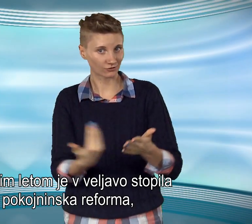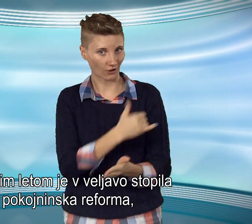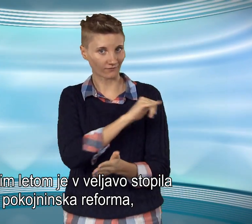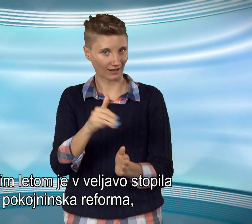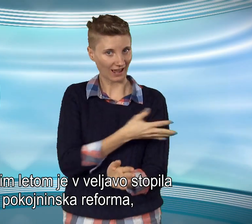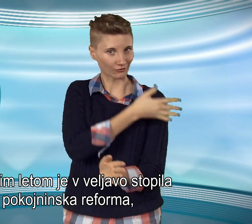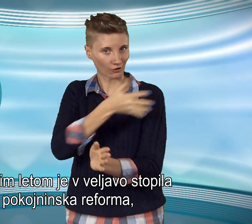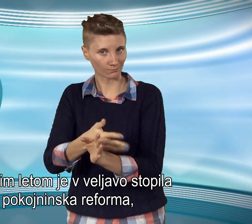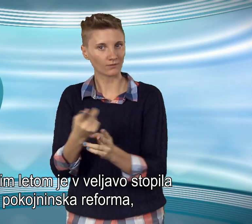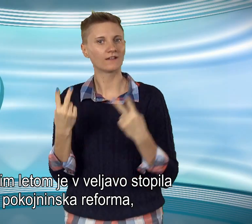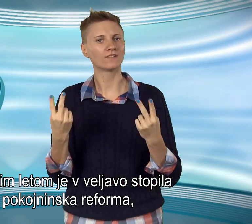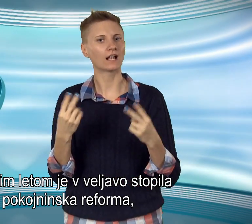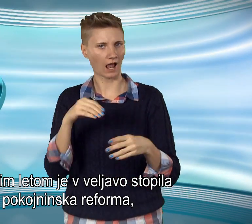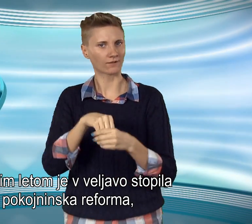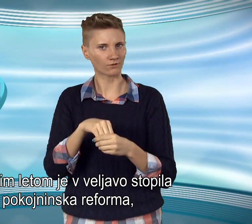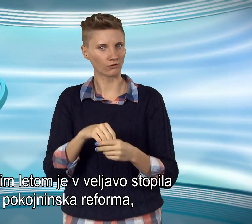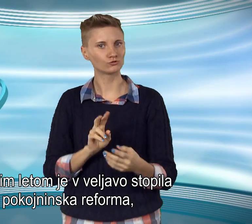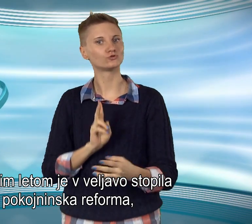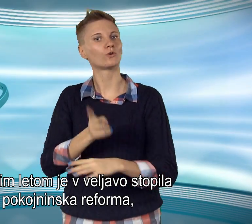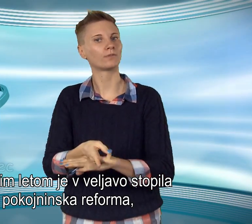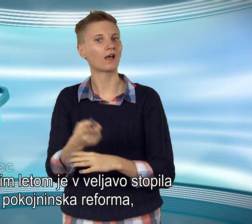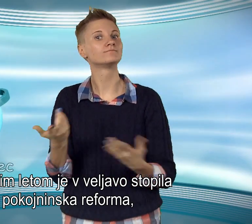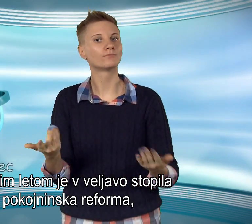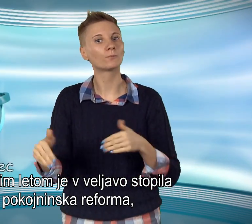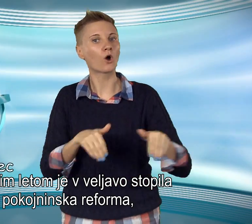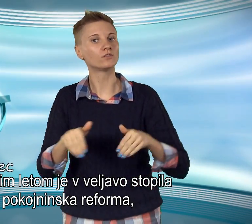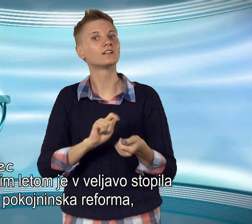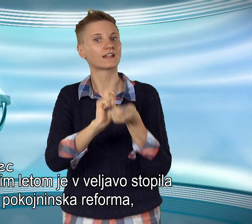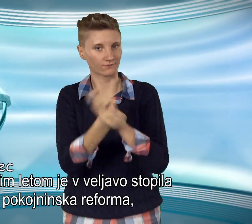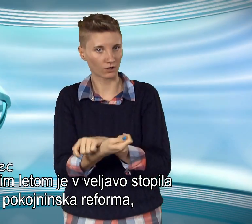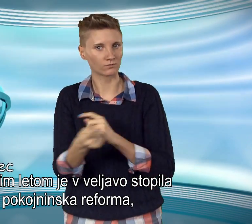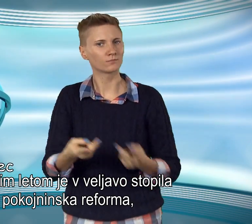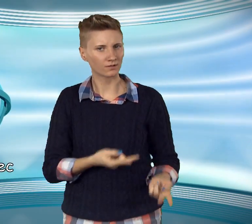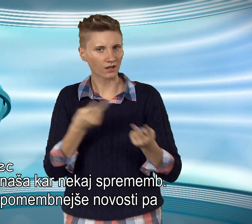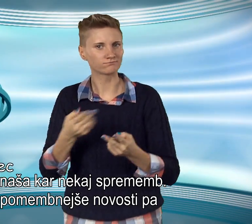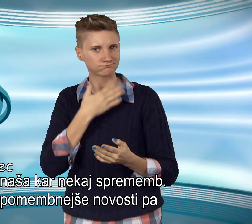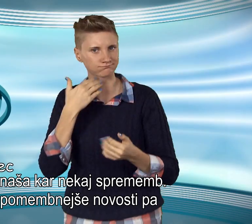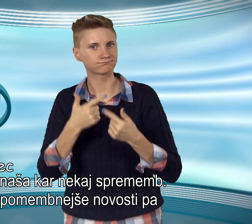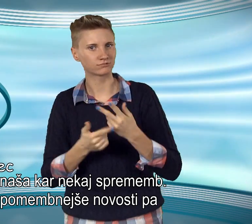Z novim letom je začela veljati pokojninska reforma, ki prinaša kar nekaj sprememb.